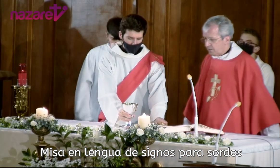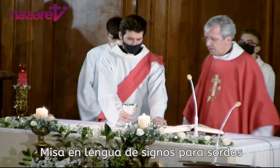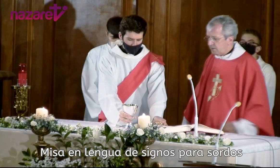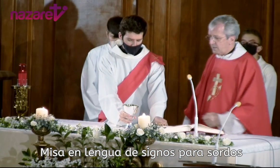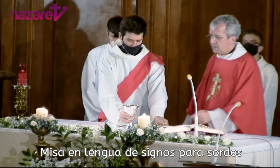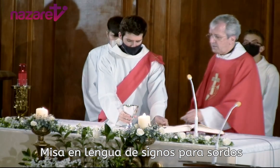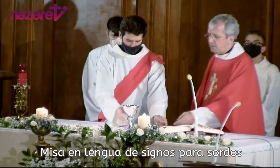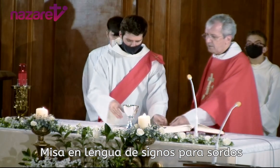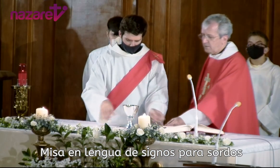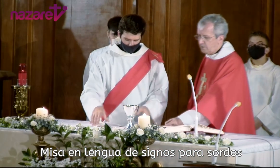Amén.